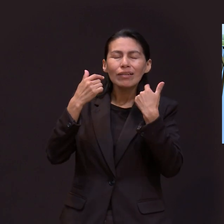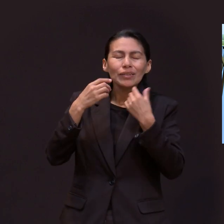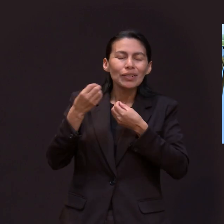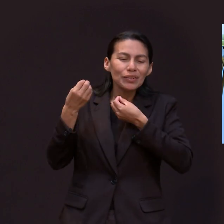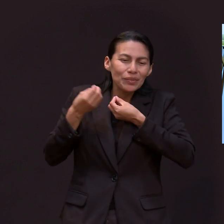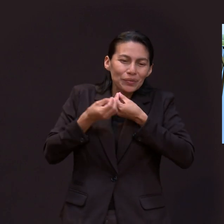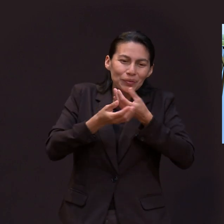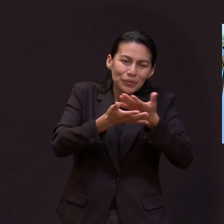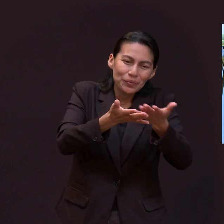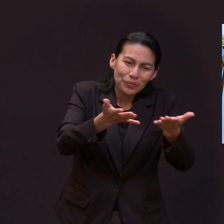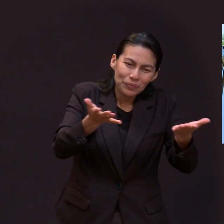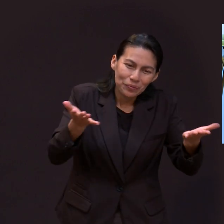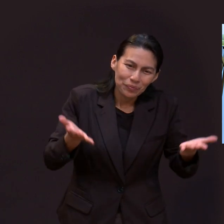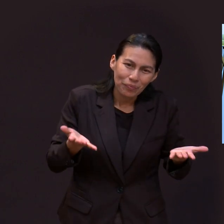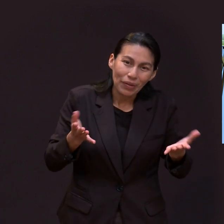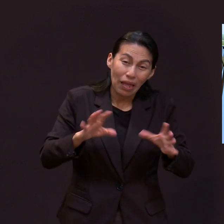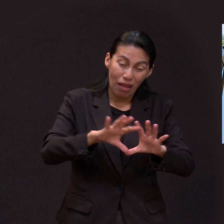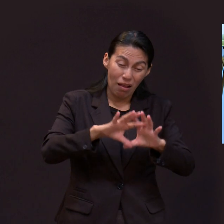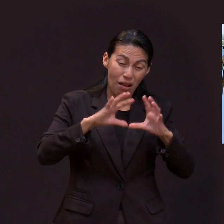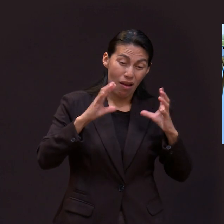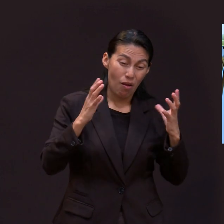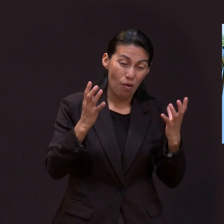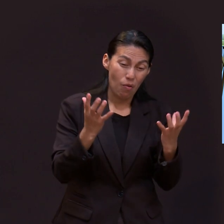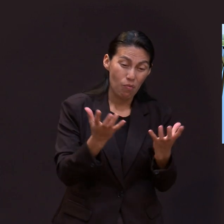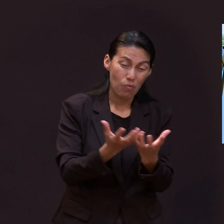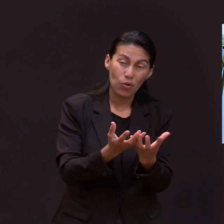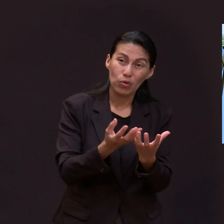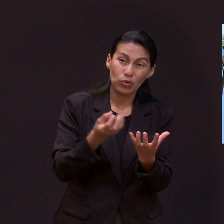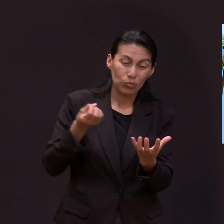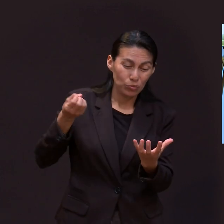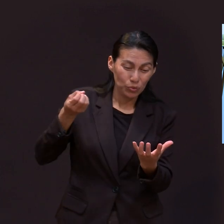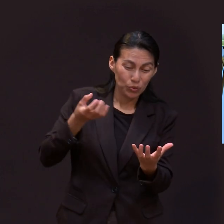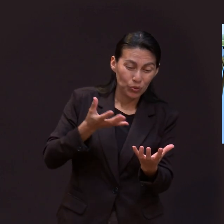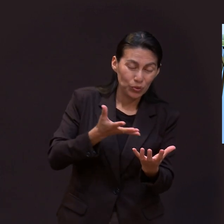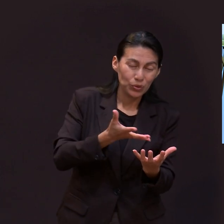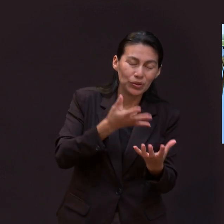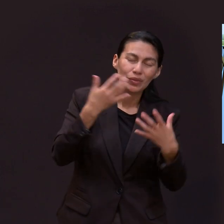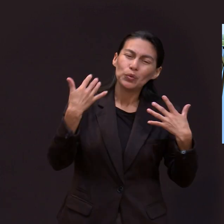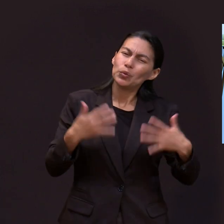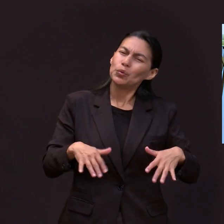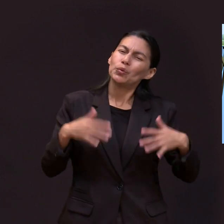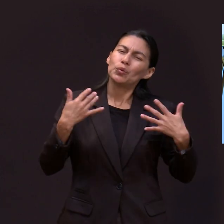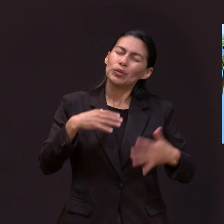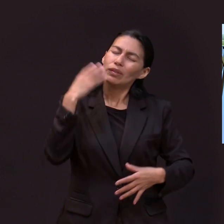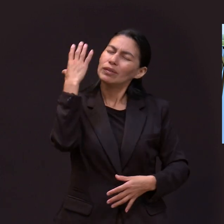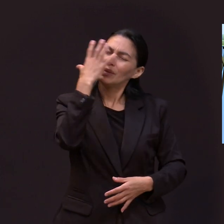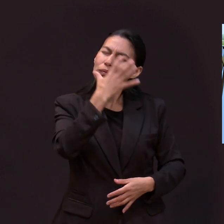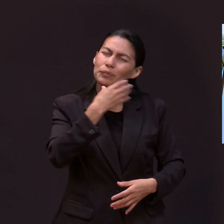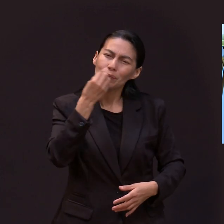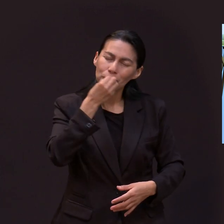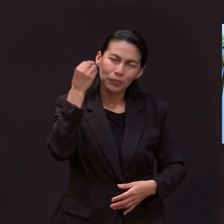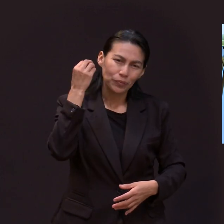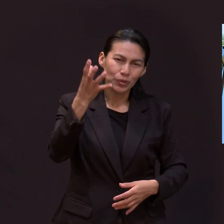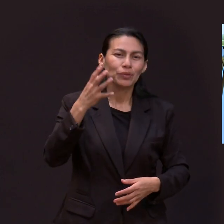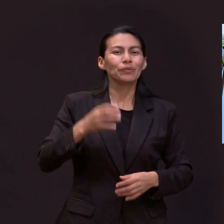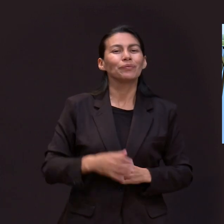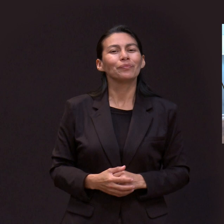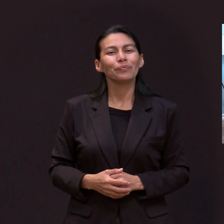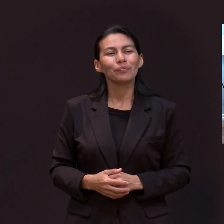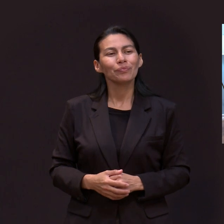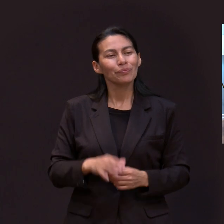que circundará al mundo con poder con el poder de su espíritu qué